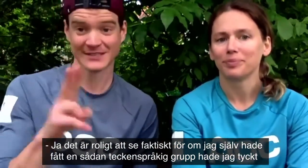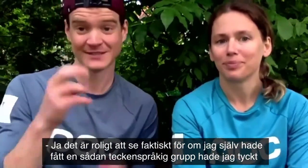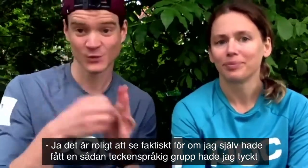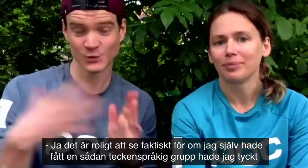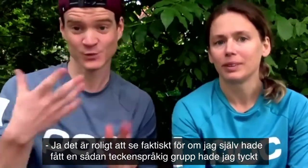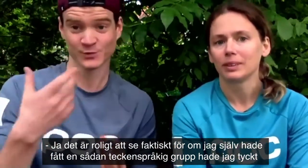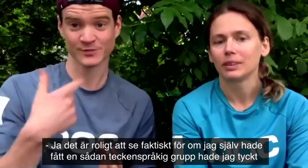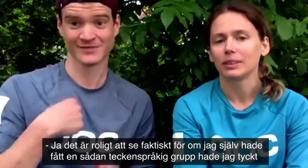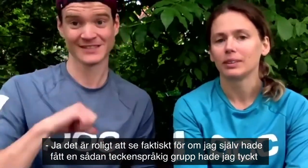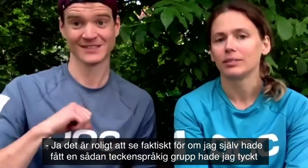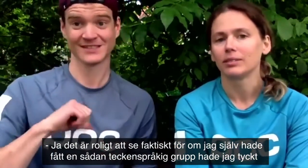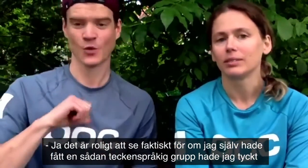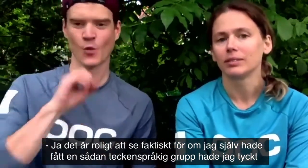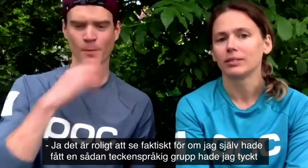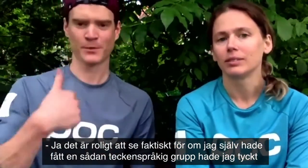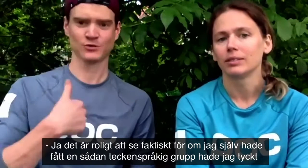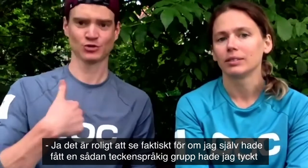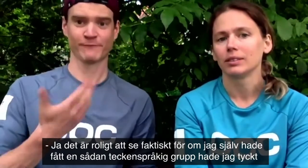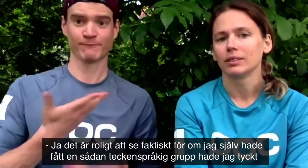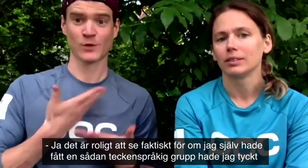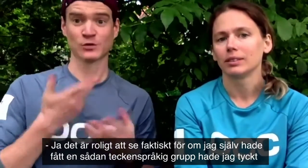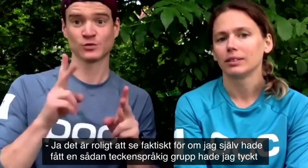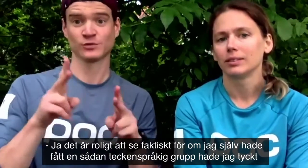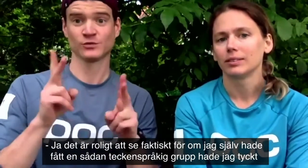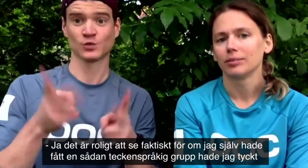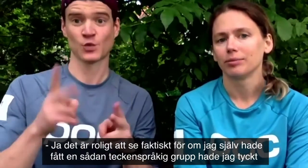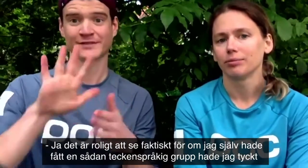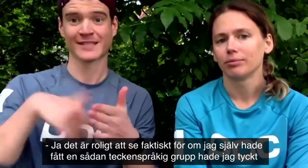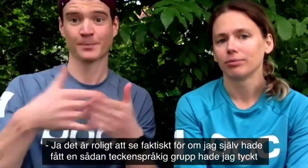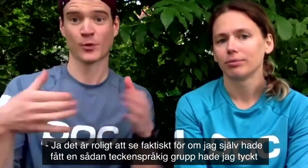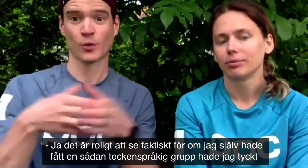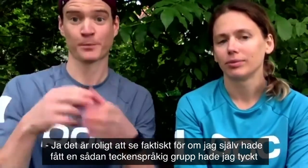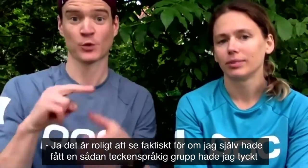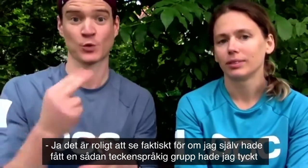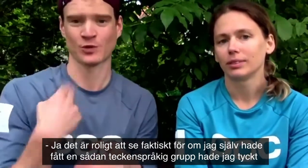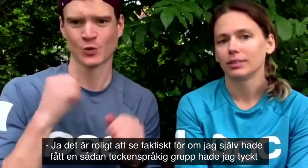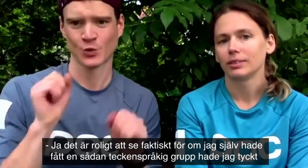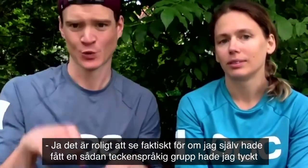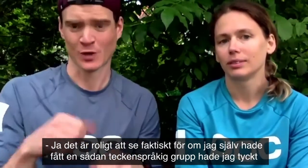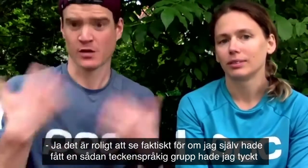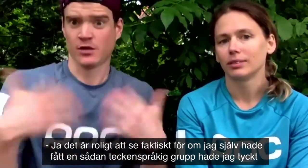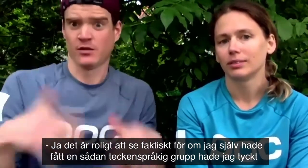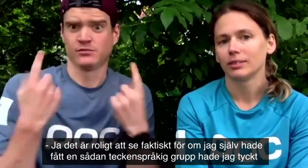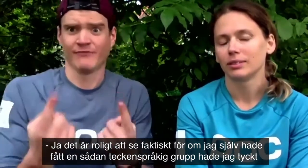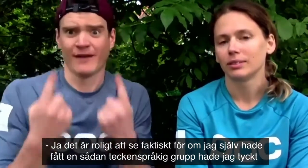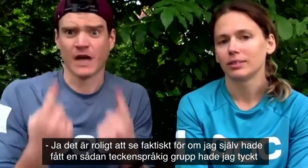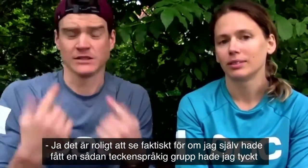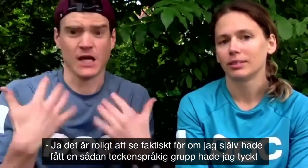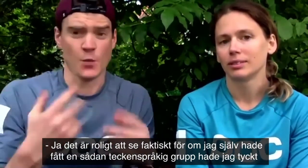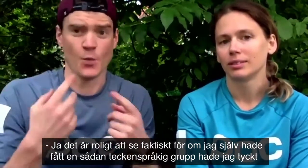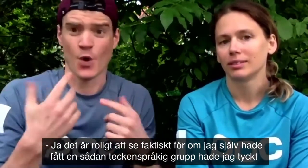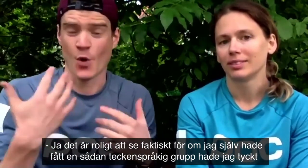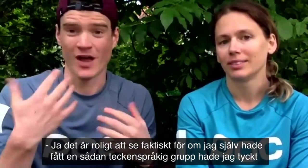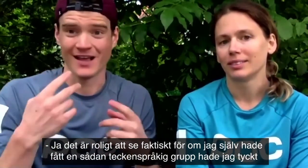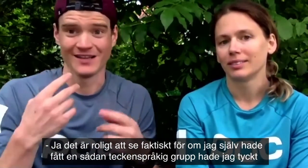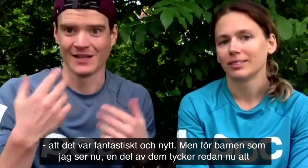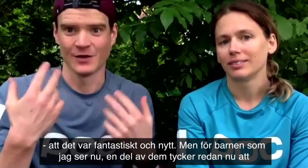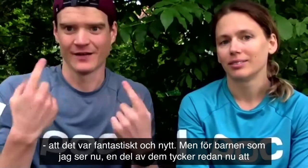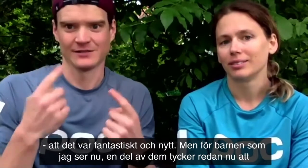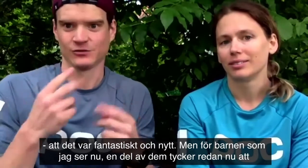Ja, det är lite roligt att se faktiskt. För att jag själv, om jag fick en sån teckenspråklig grupp, då skulle jag tycka att det skulle vara